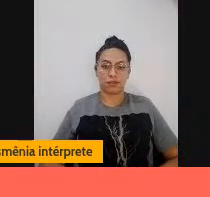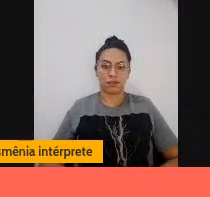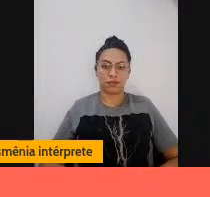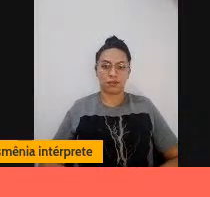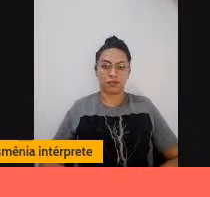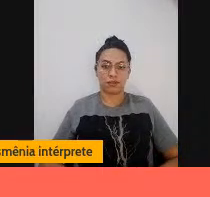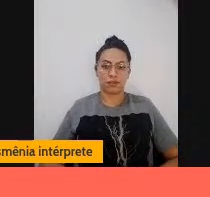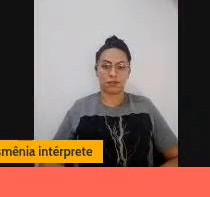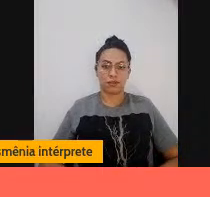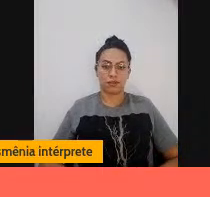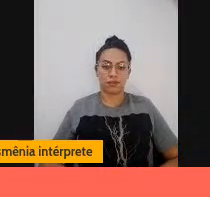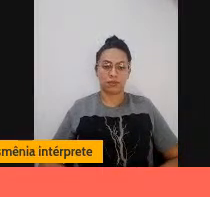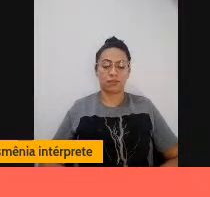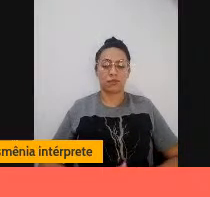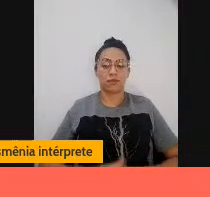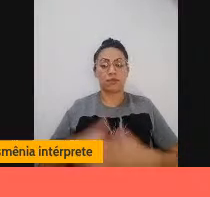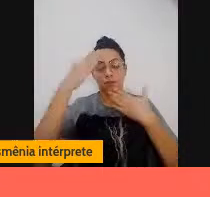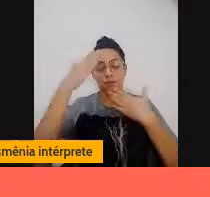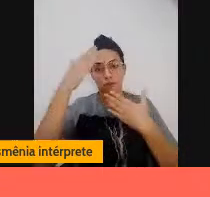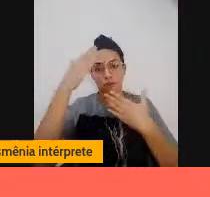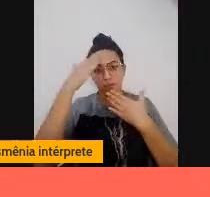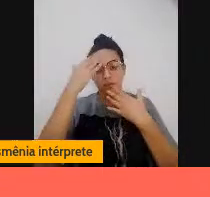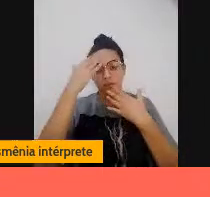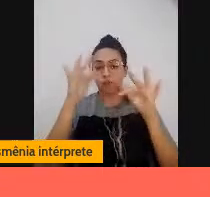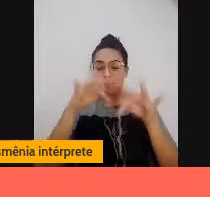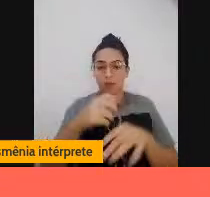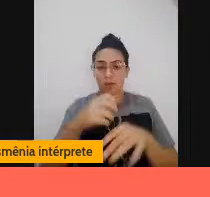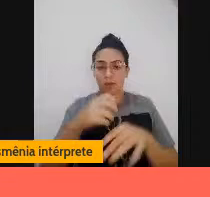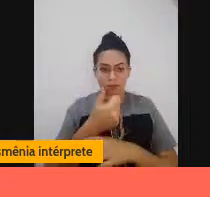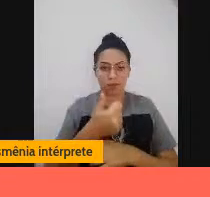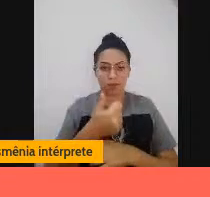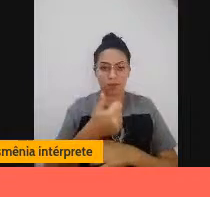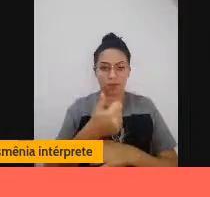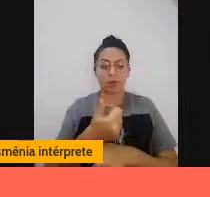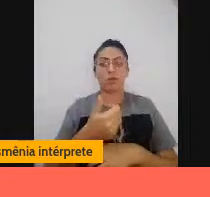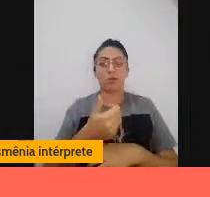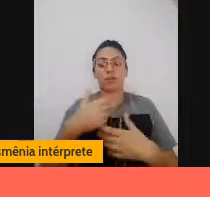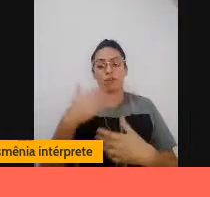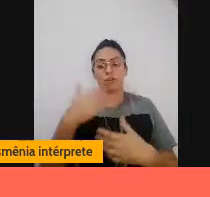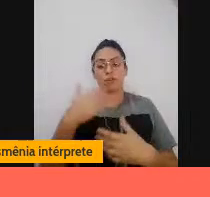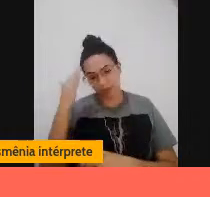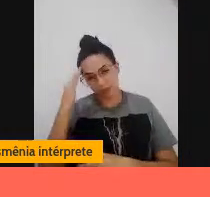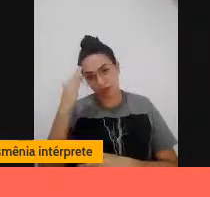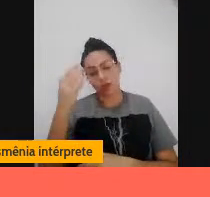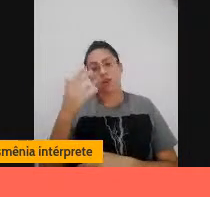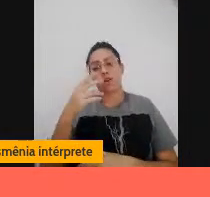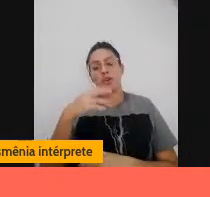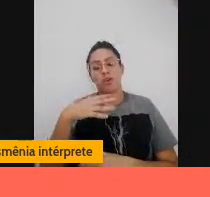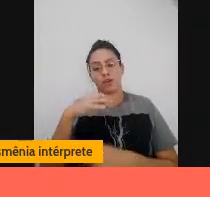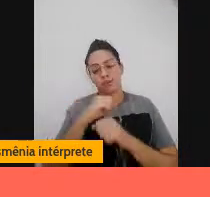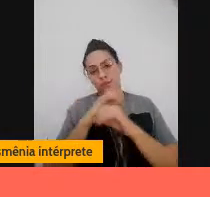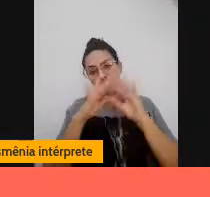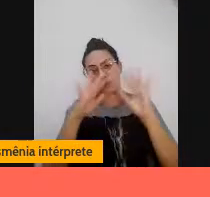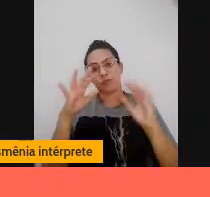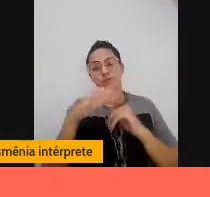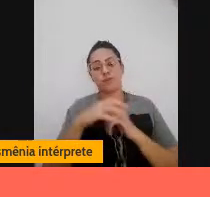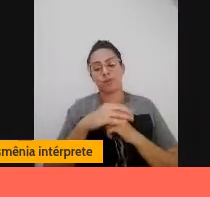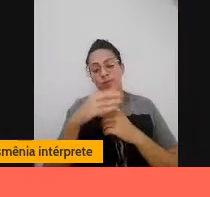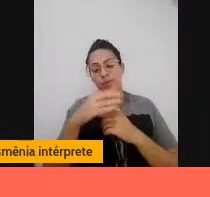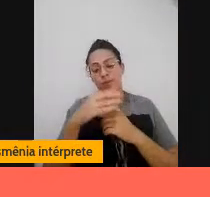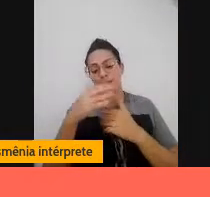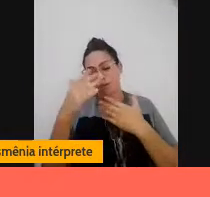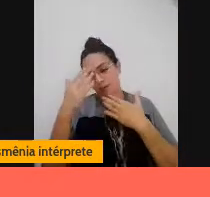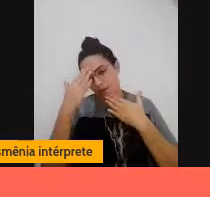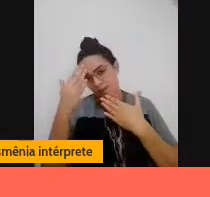Kézia, obrigada. Cortou um pouquinho no final, mas deu para a gente compreender tudo, viu? É, muito obrigada mesmo